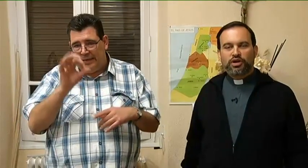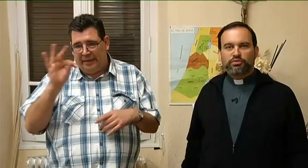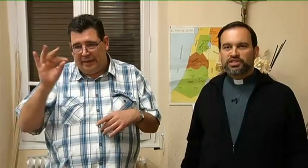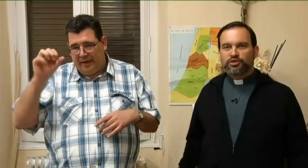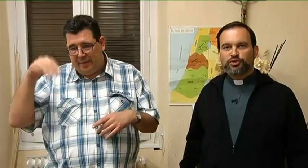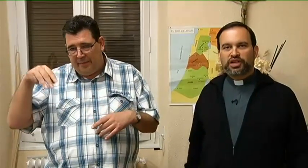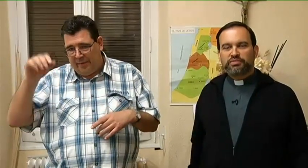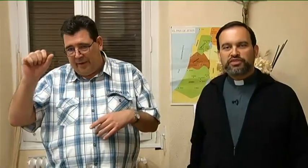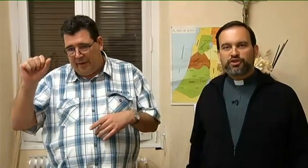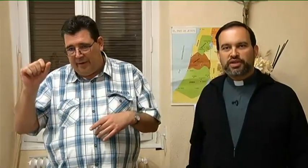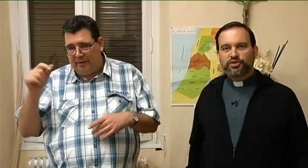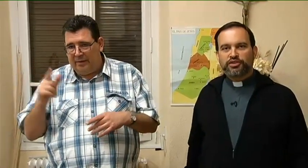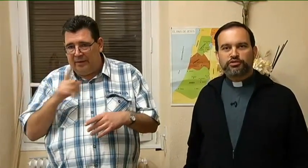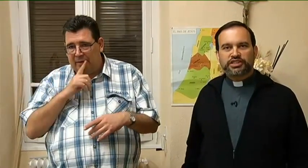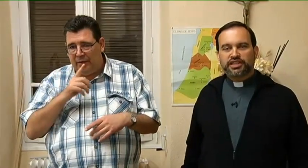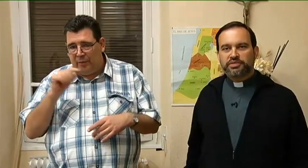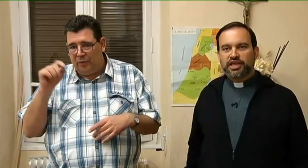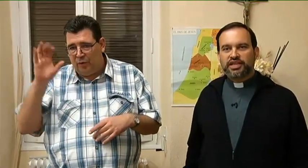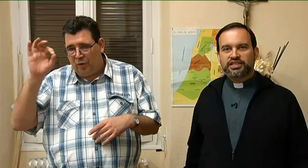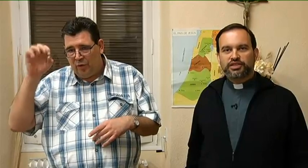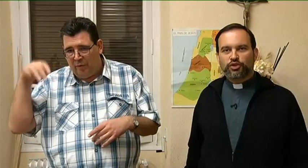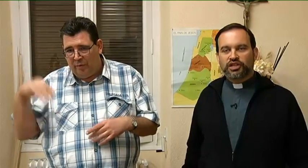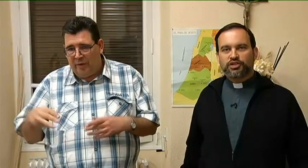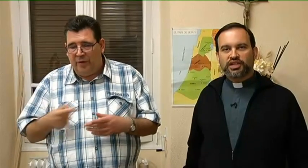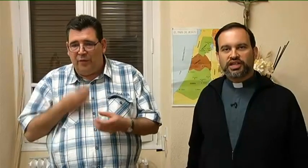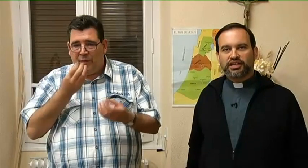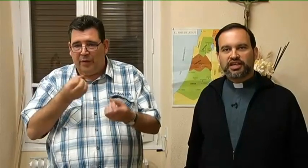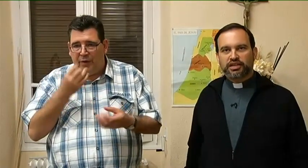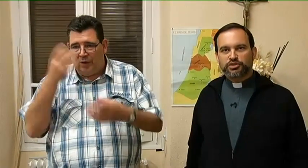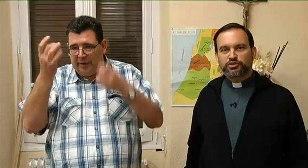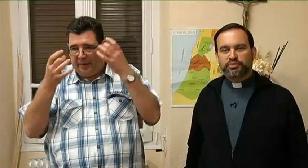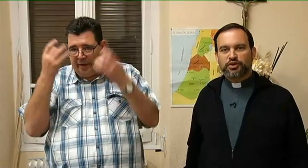stamsilencio.com podéis encontrar más información de nuestras actividades y todo aquello que